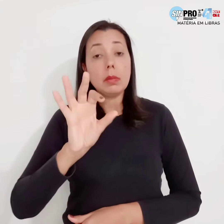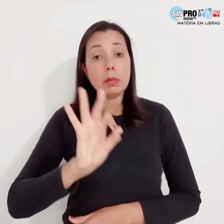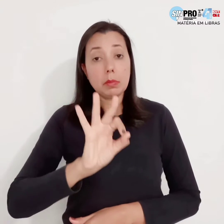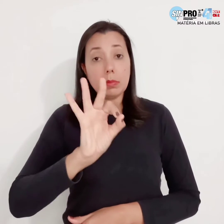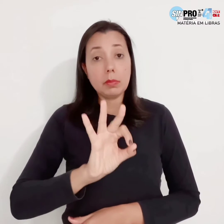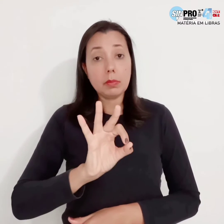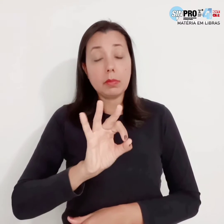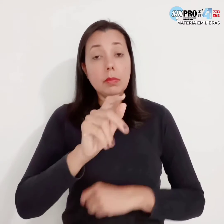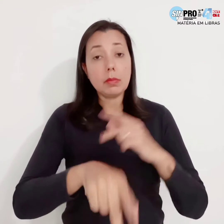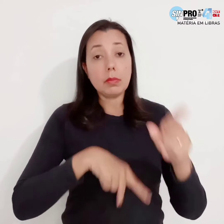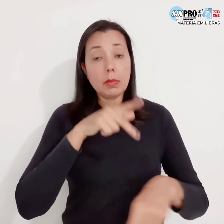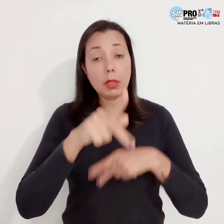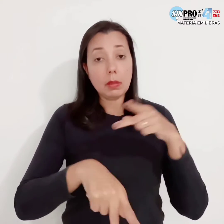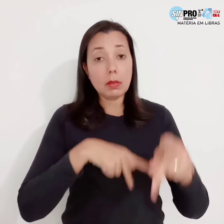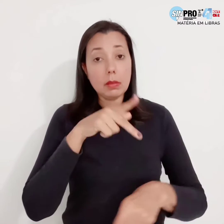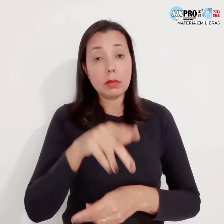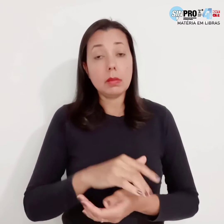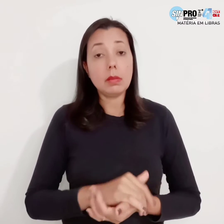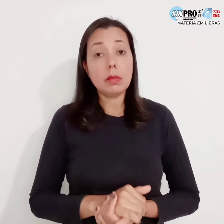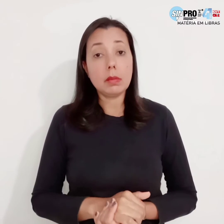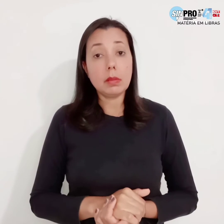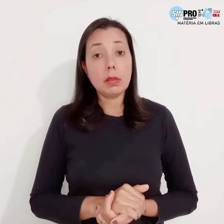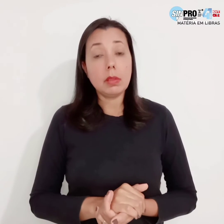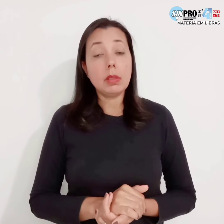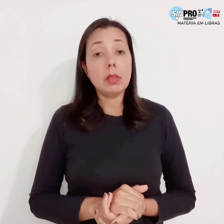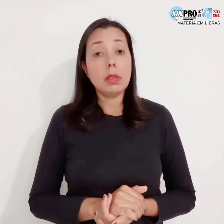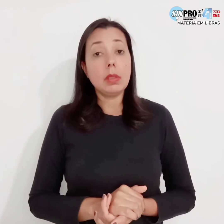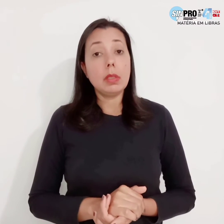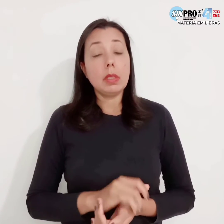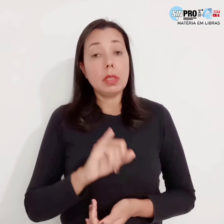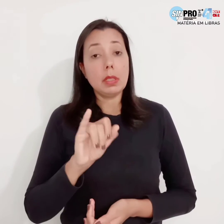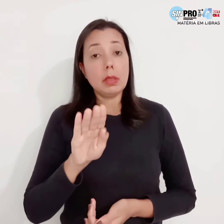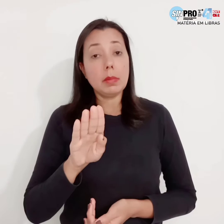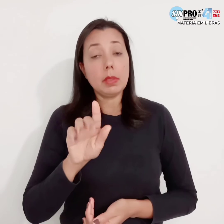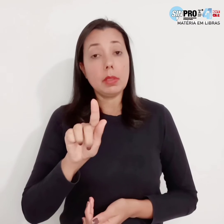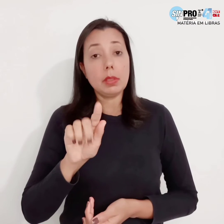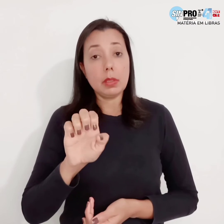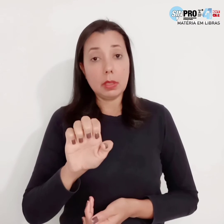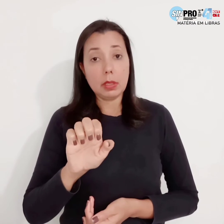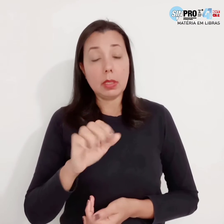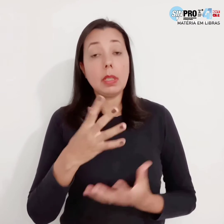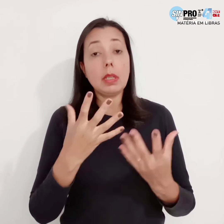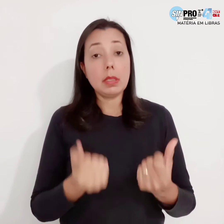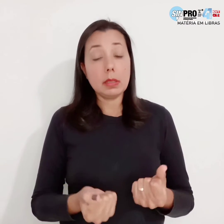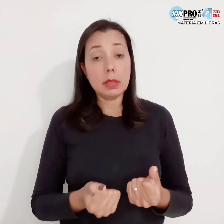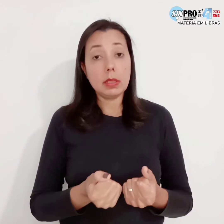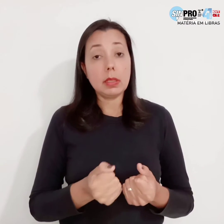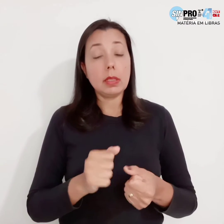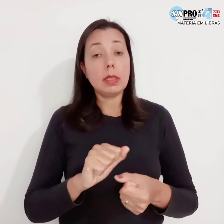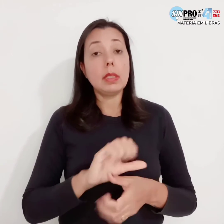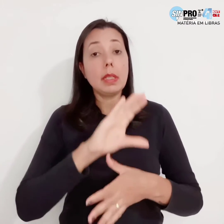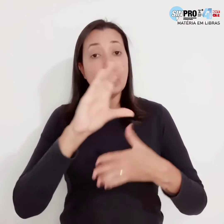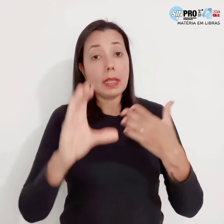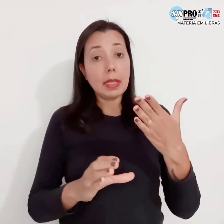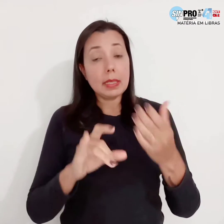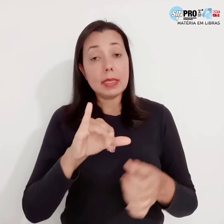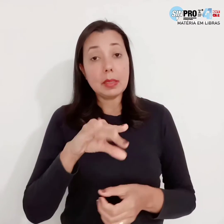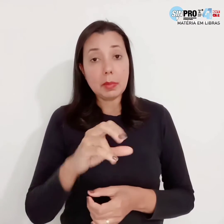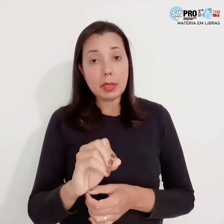54% da população. O IBGE considera classe média famílias com